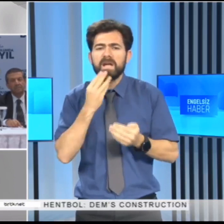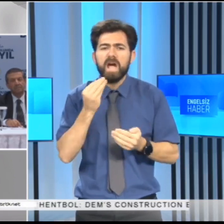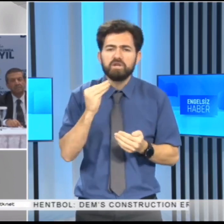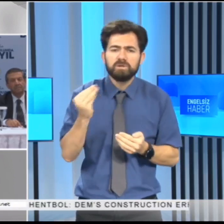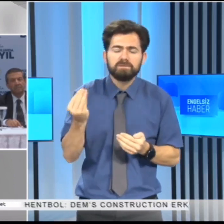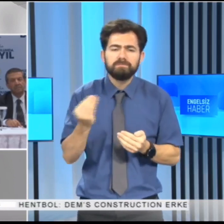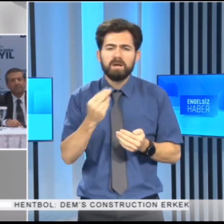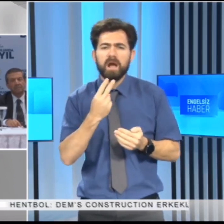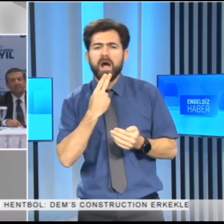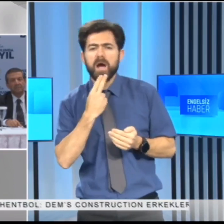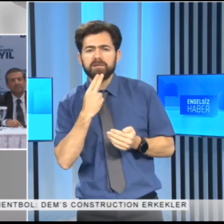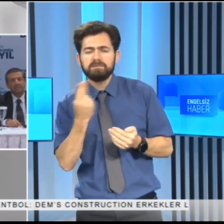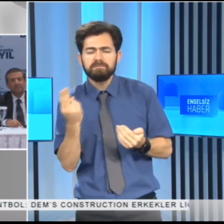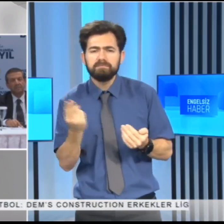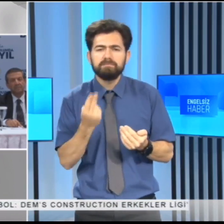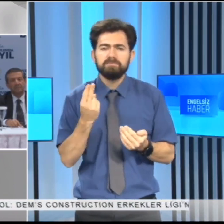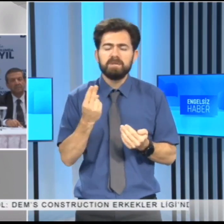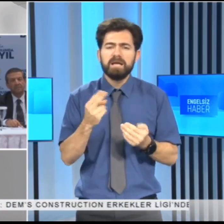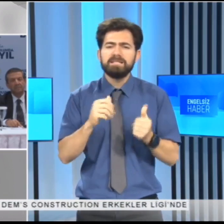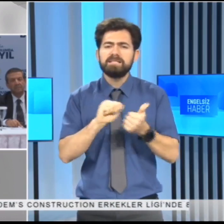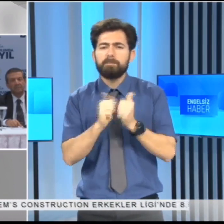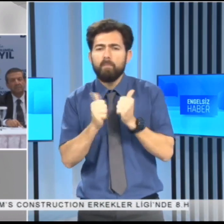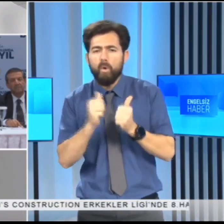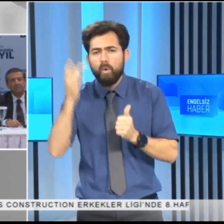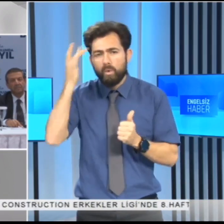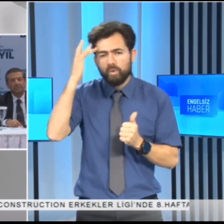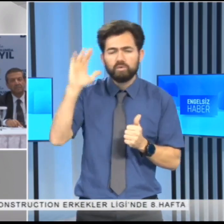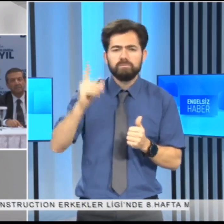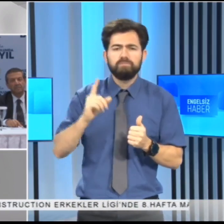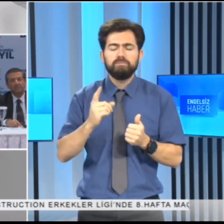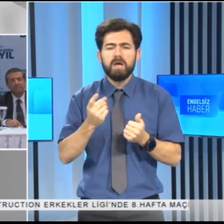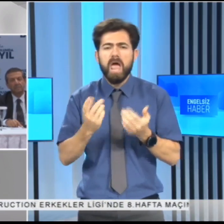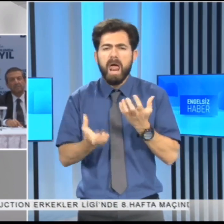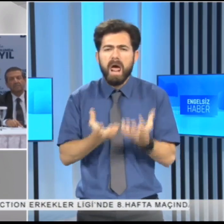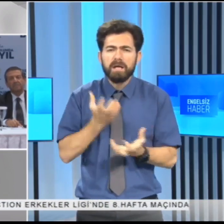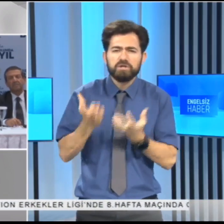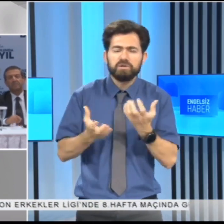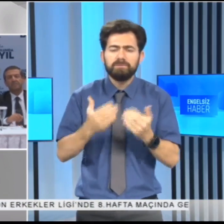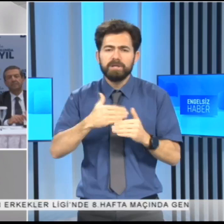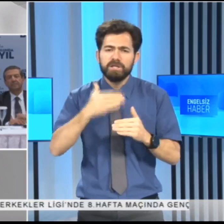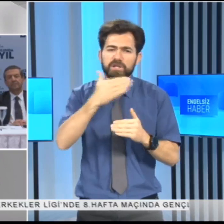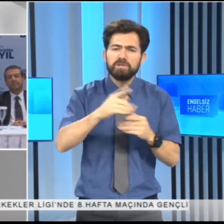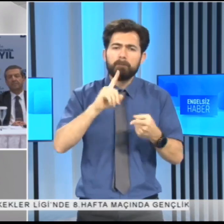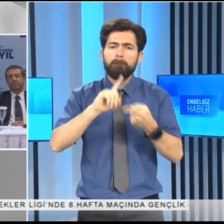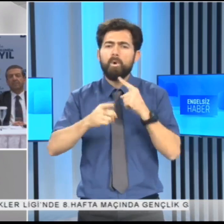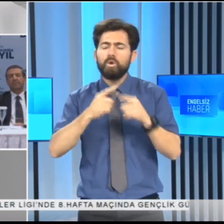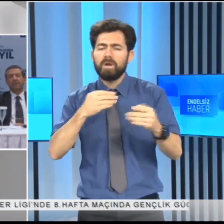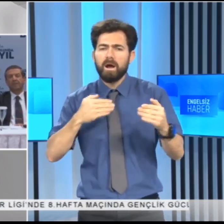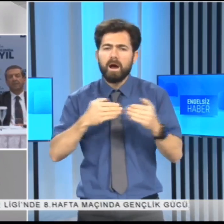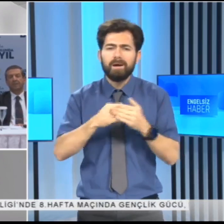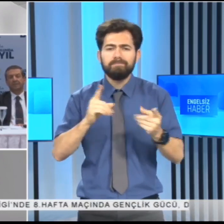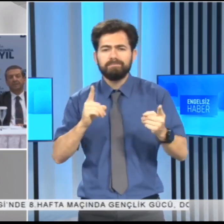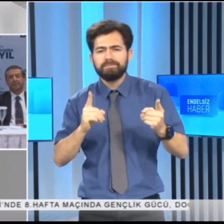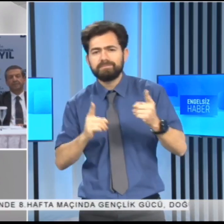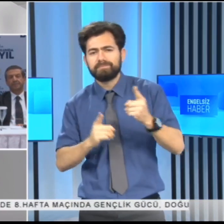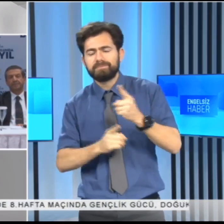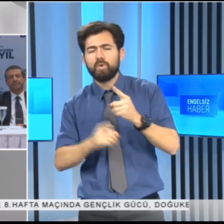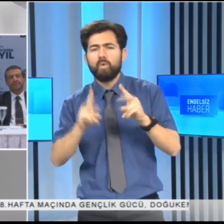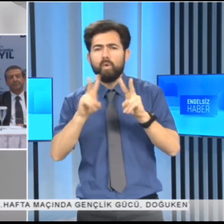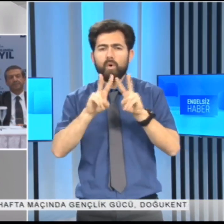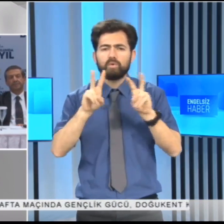gençlikten kadına, spordan kültüre, enerjiden dış politikaya kadar pek çok